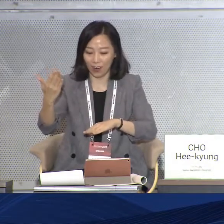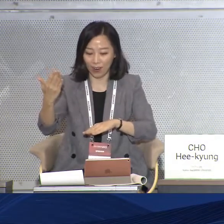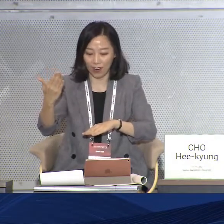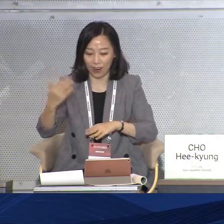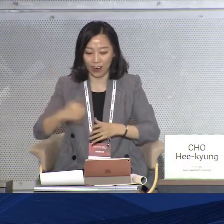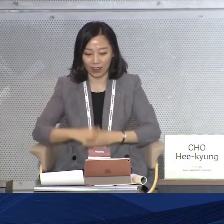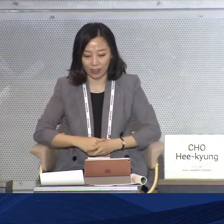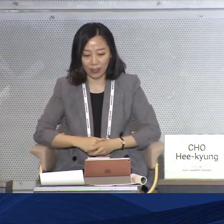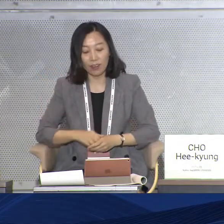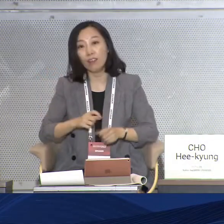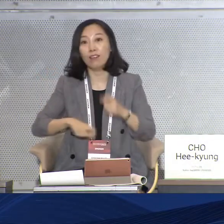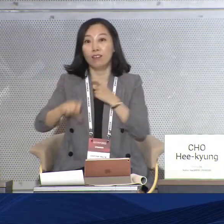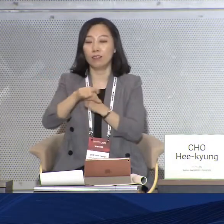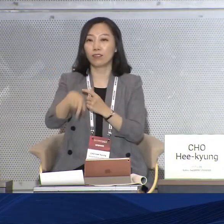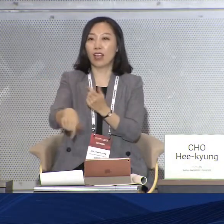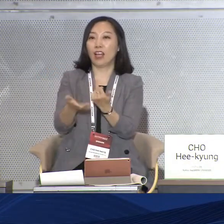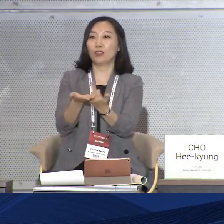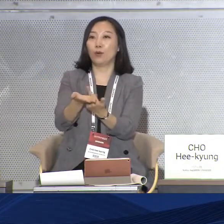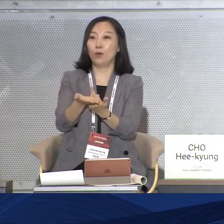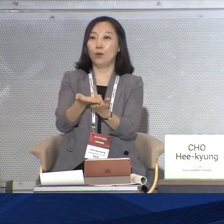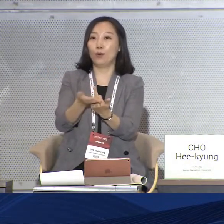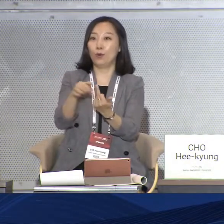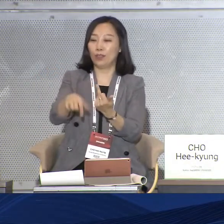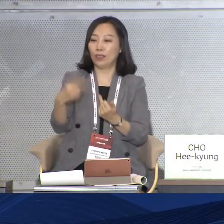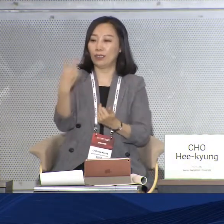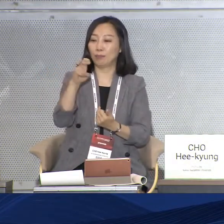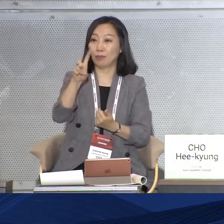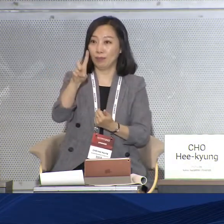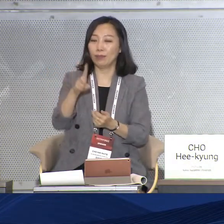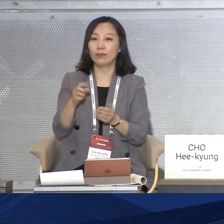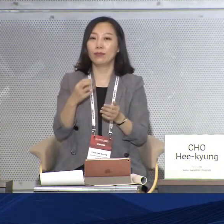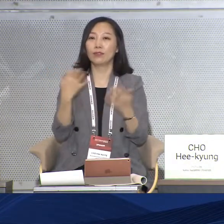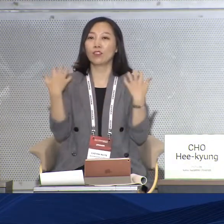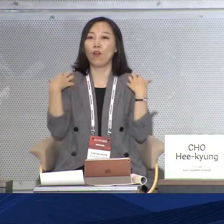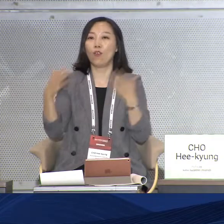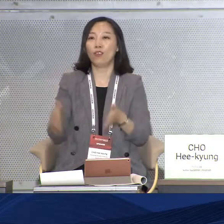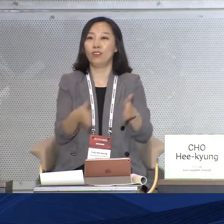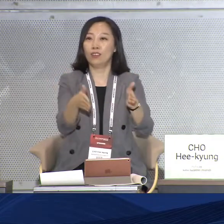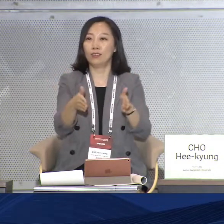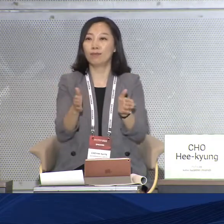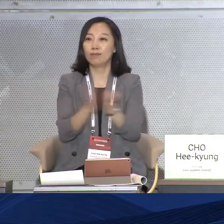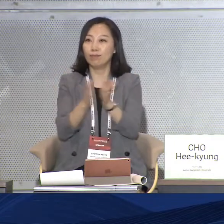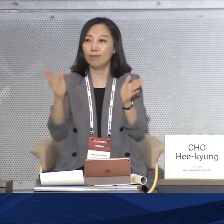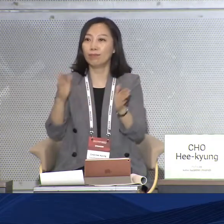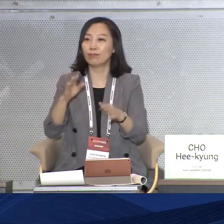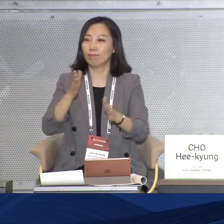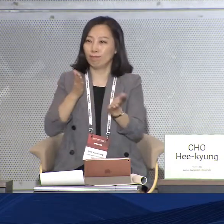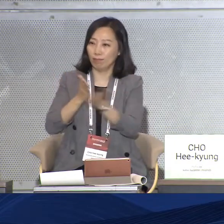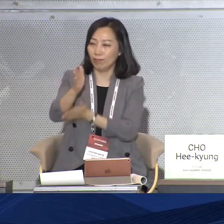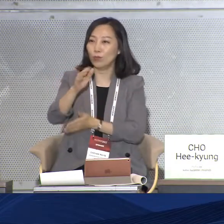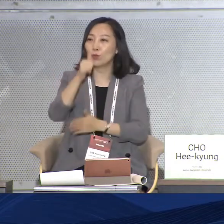통역의 문제가 해결이 되고 있고 더욱이 제주도에서는 2021년